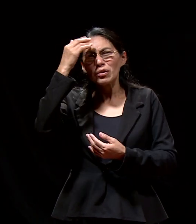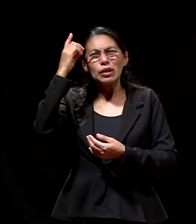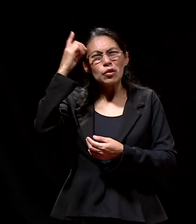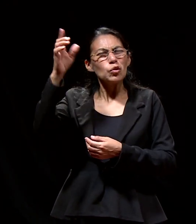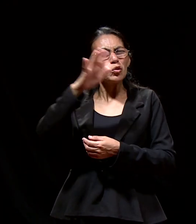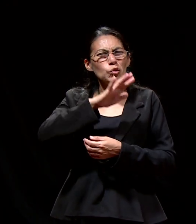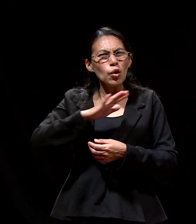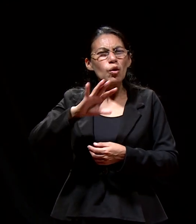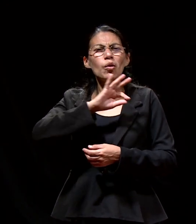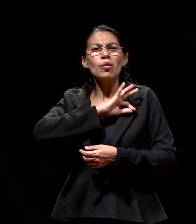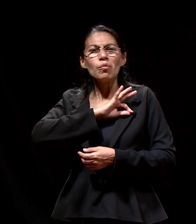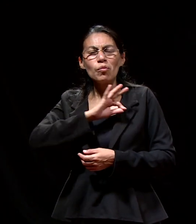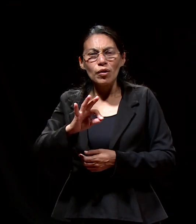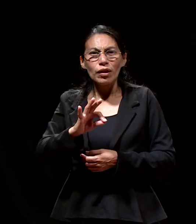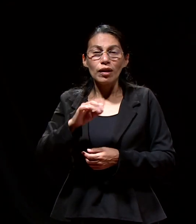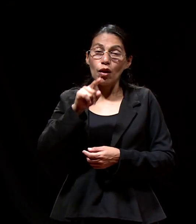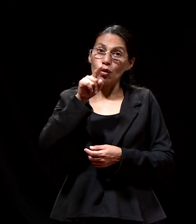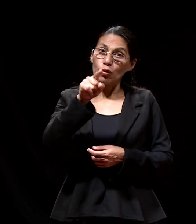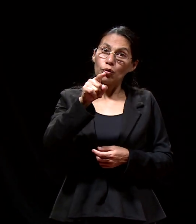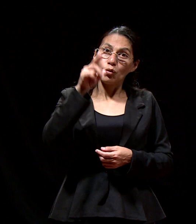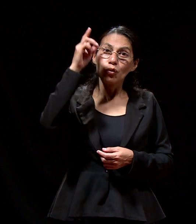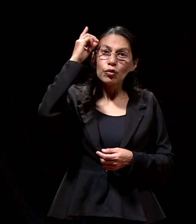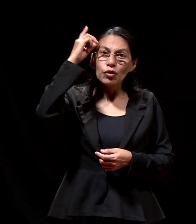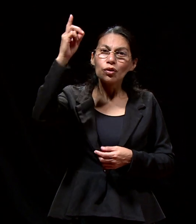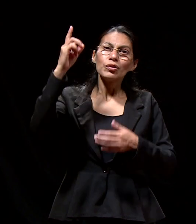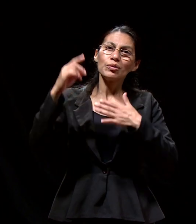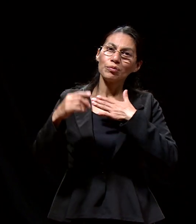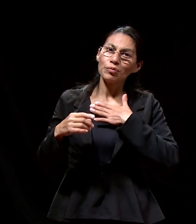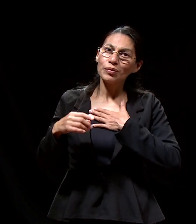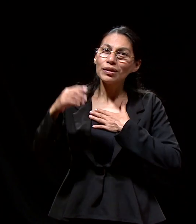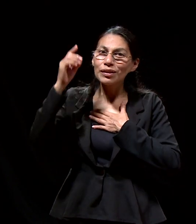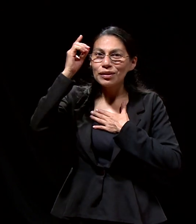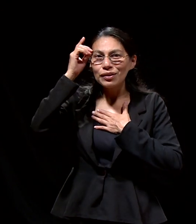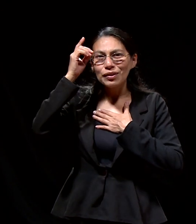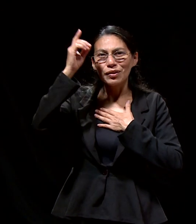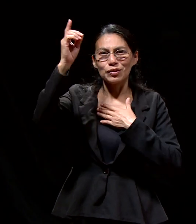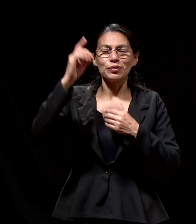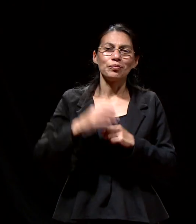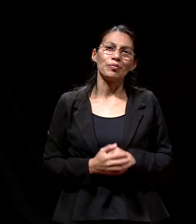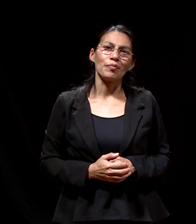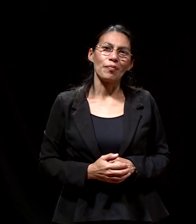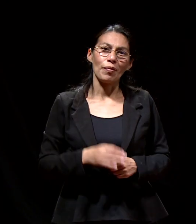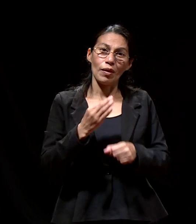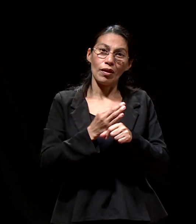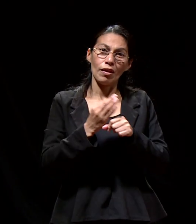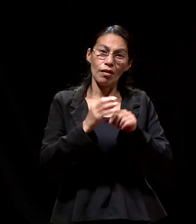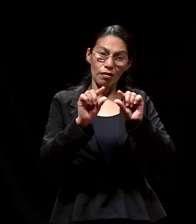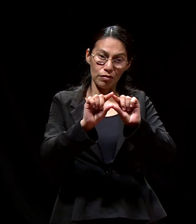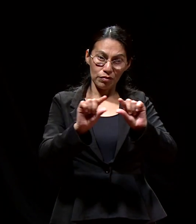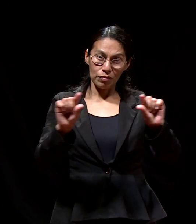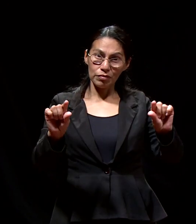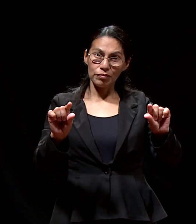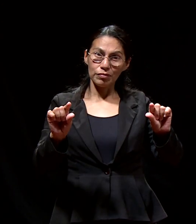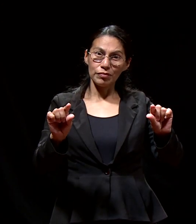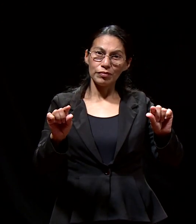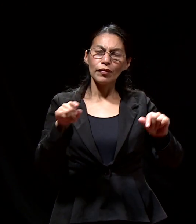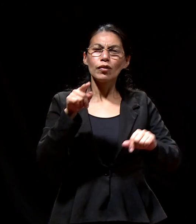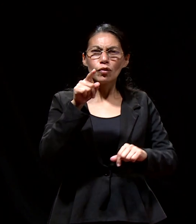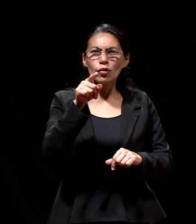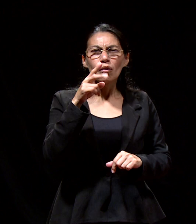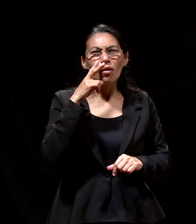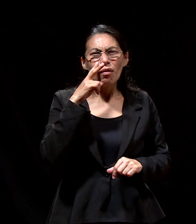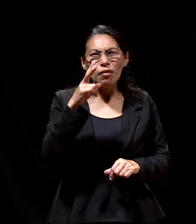y mi Dios así que envían en los redes en medios que están pasando en pantalla